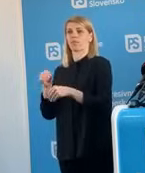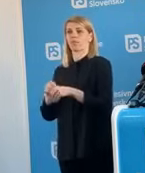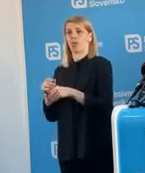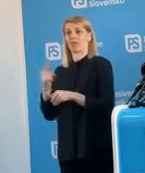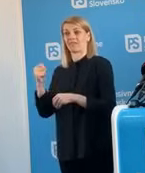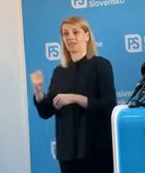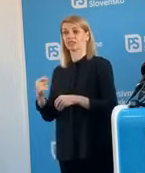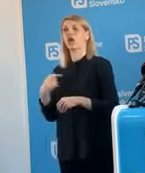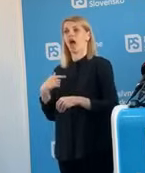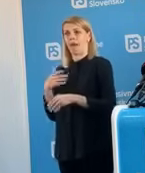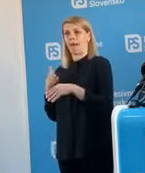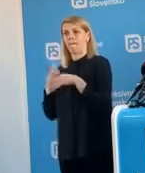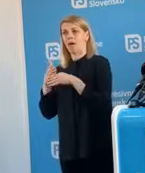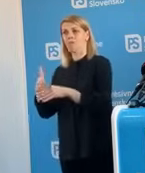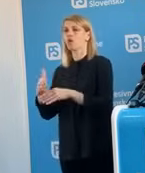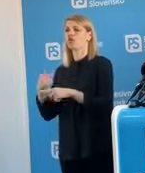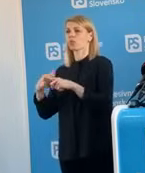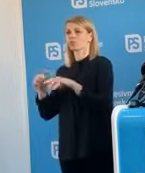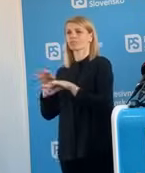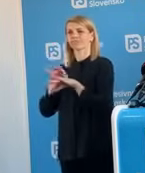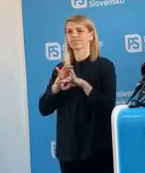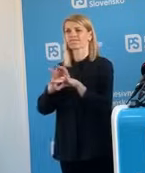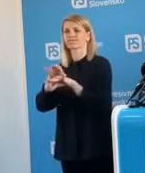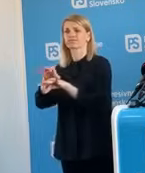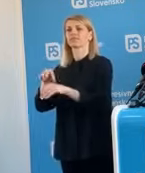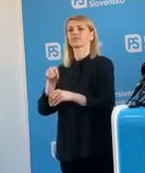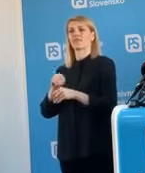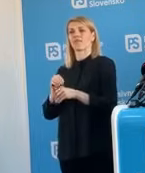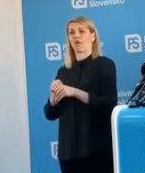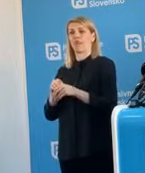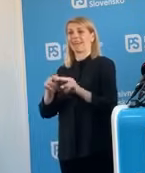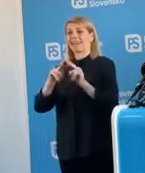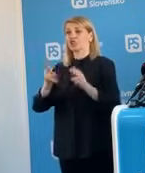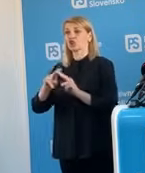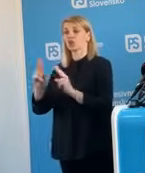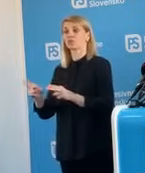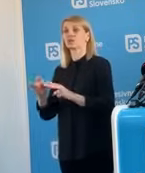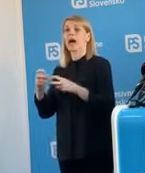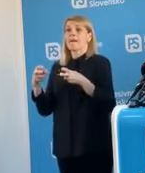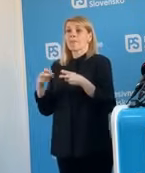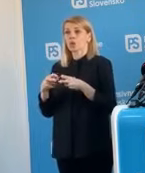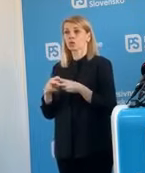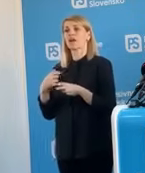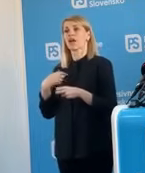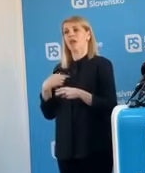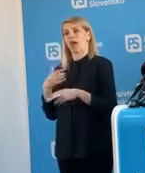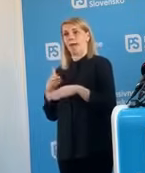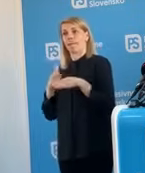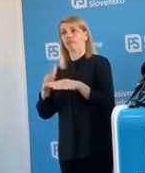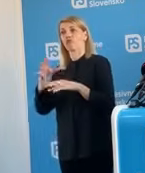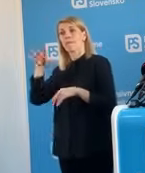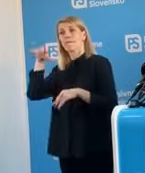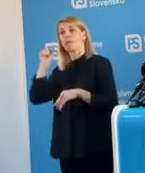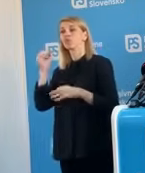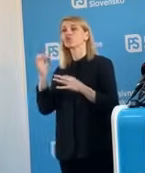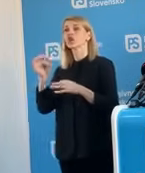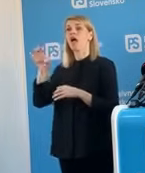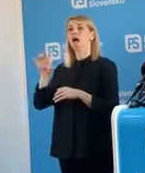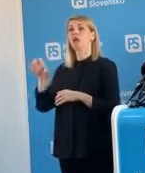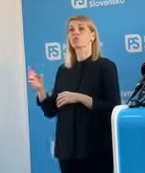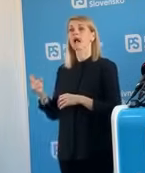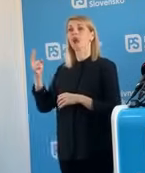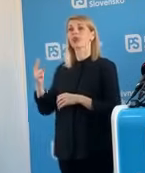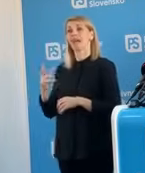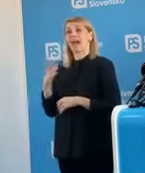a posprevádzam ho po európskych inštitúciách, aj v Bruseli, ak je to potrebné, a pomôžem mu pochopiť, čo od neho Európska